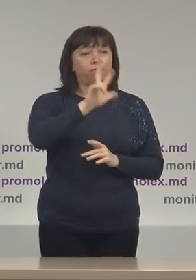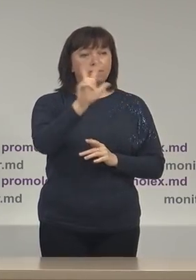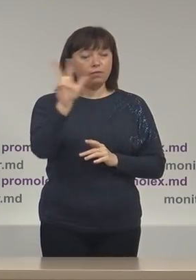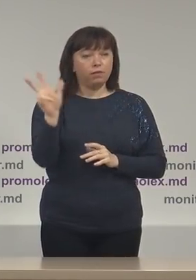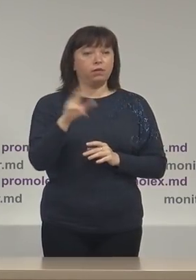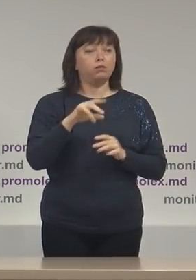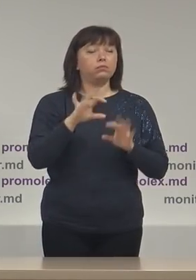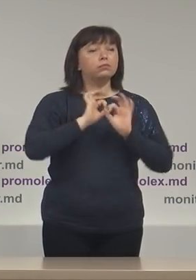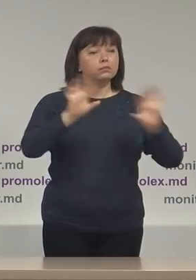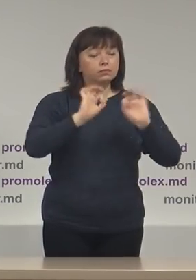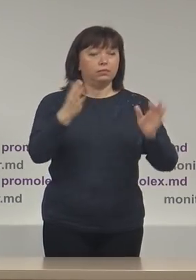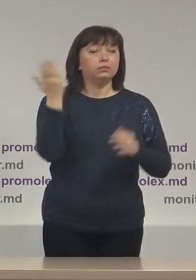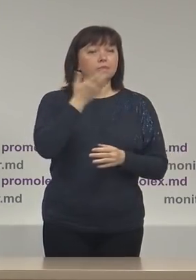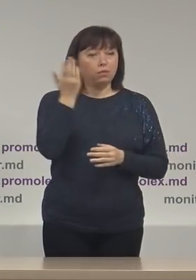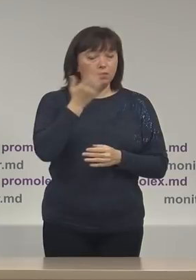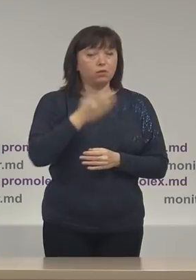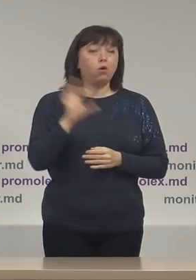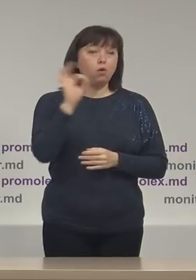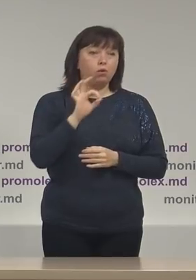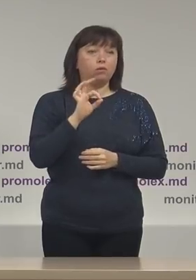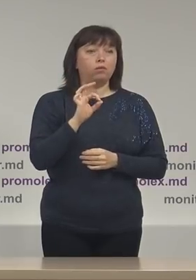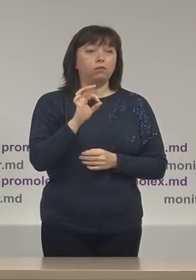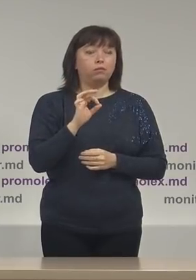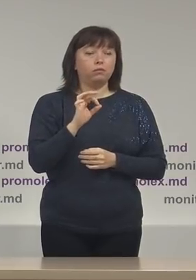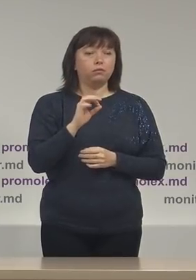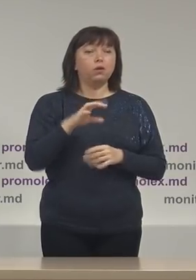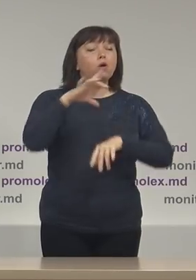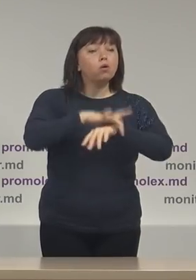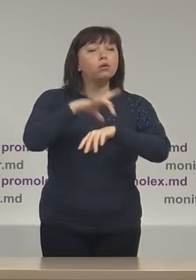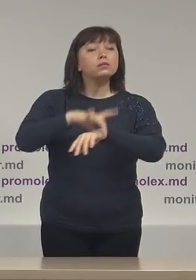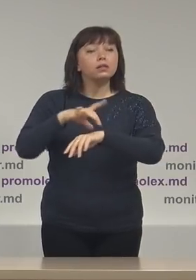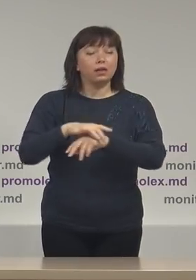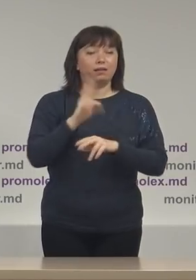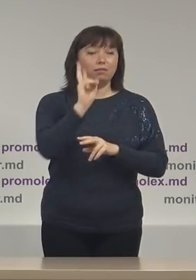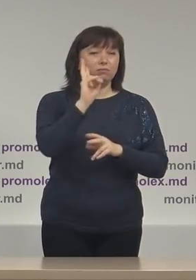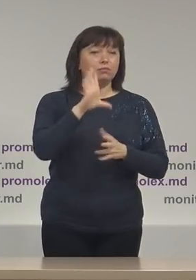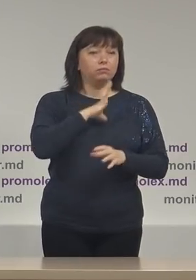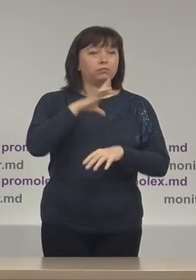Promolex comunicate de presă cu referire la constatările observatorilor